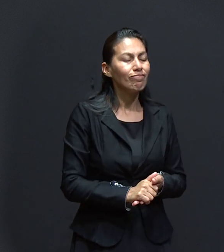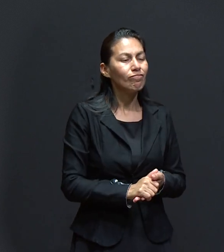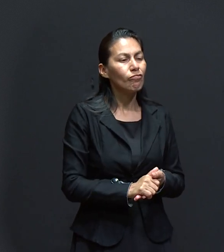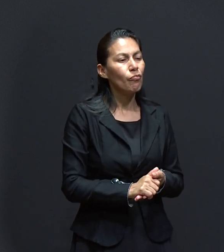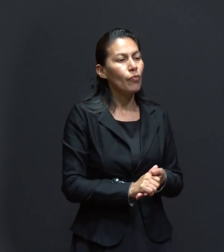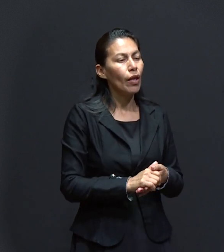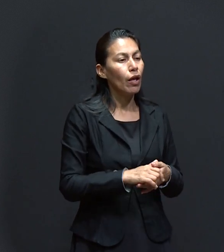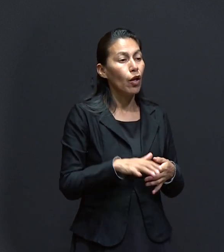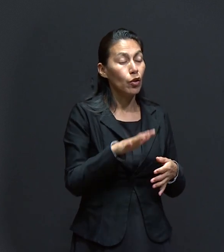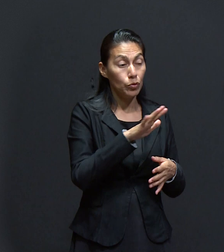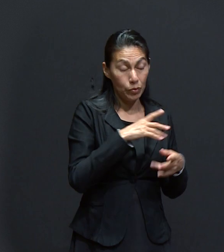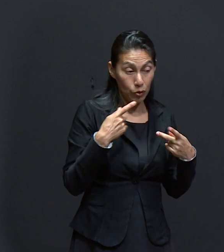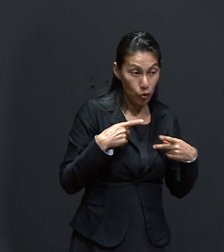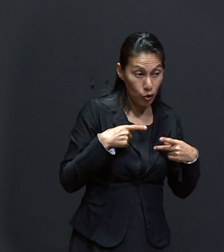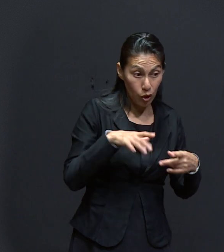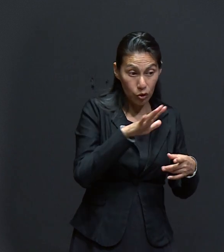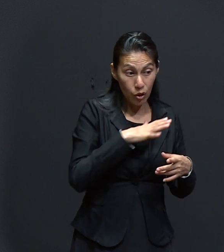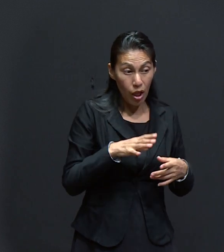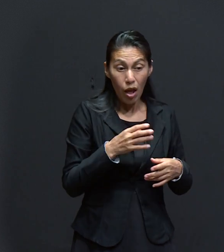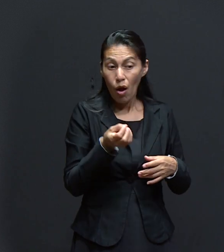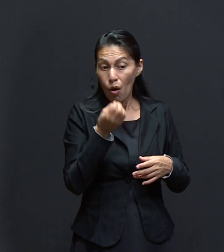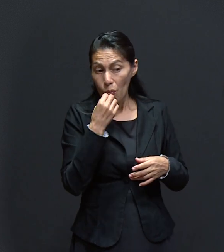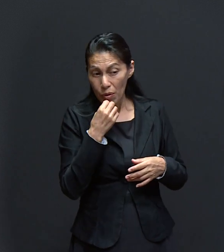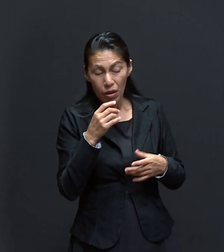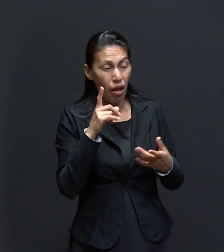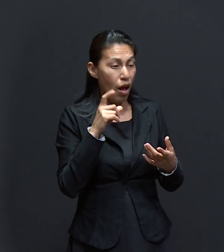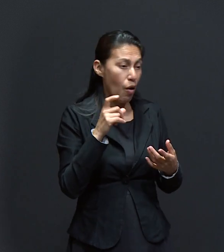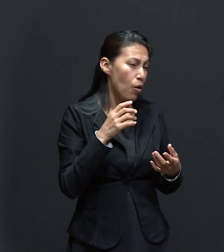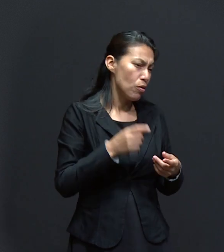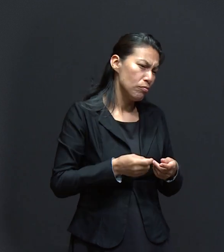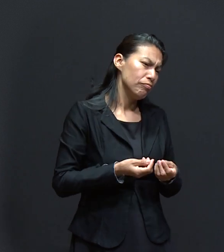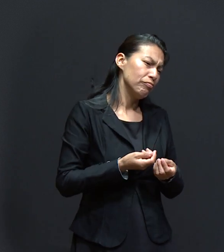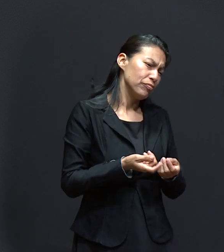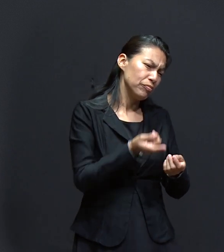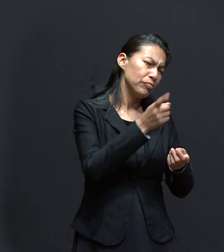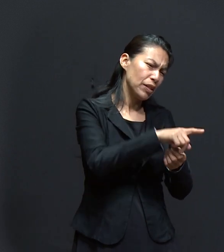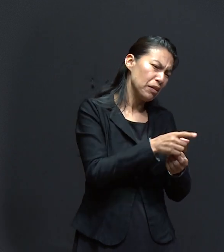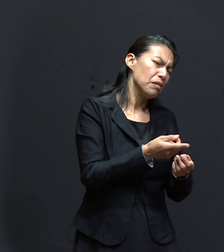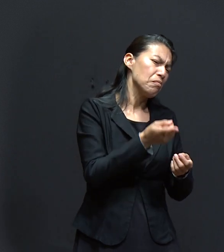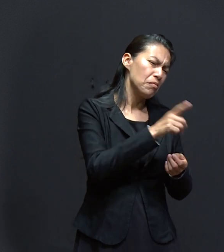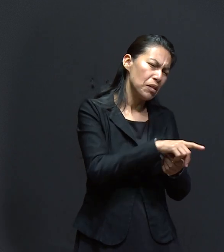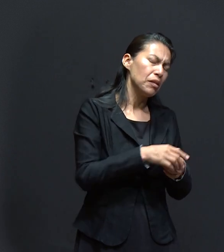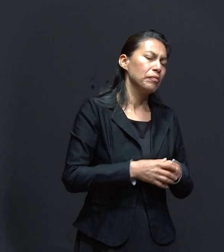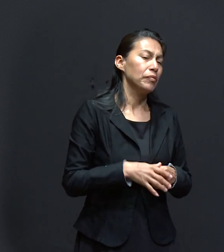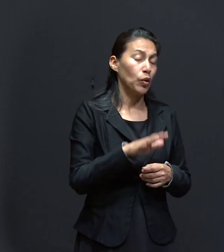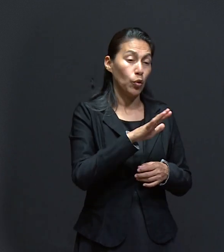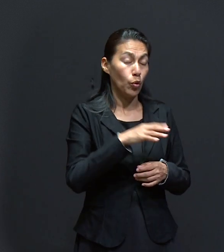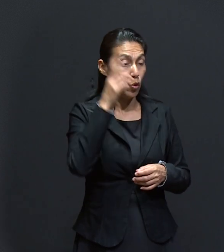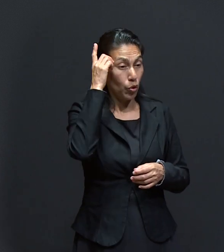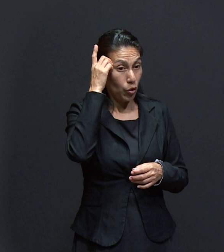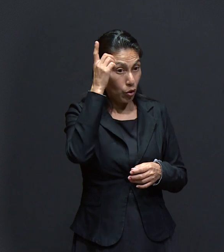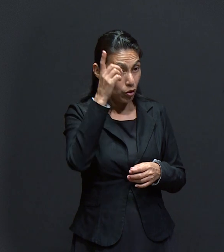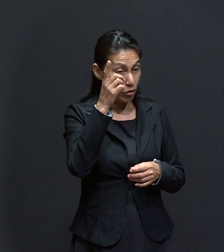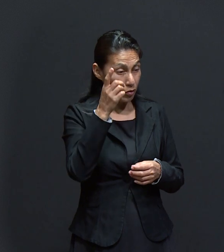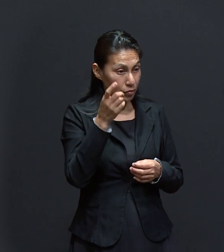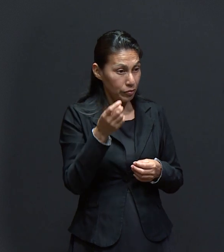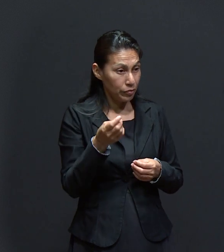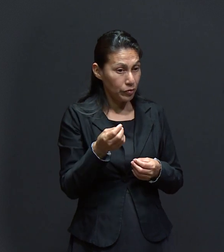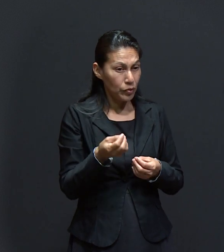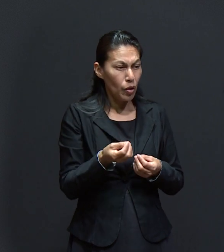se han hecho colectas se han hecho se han enviado y son